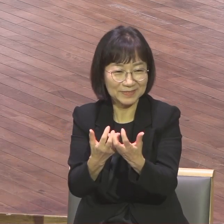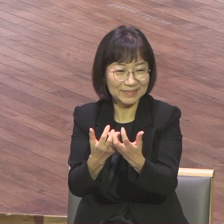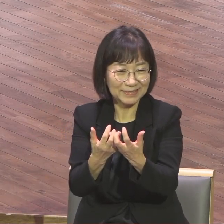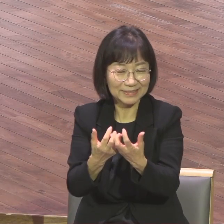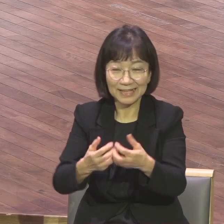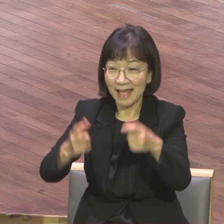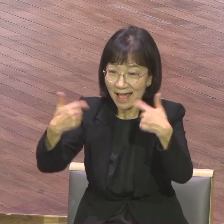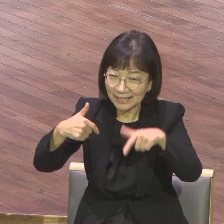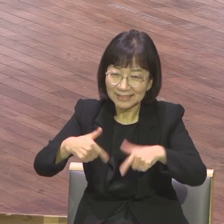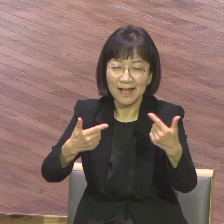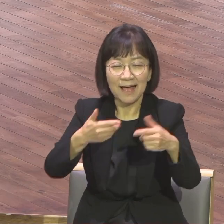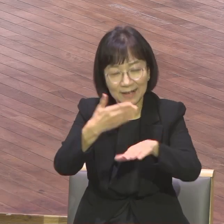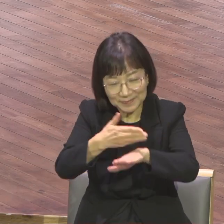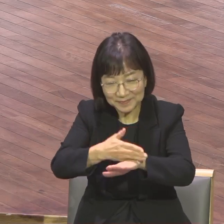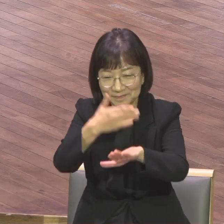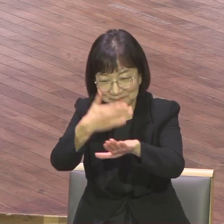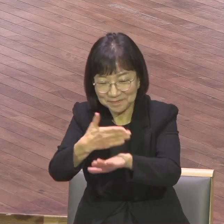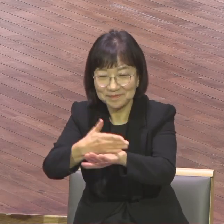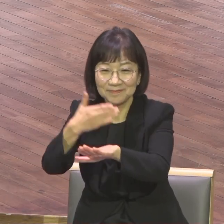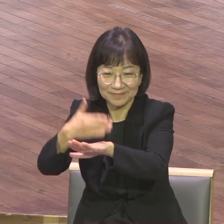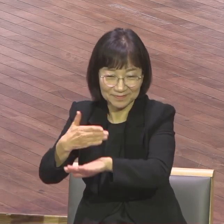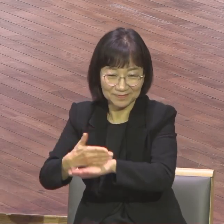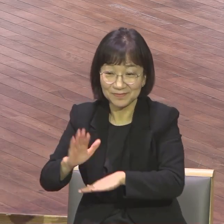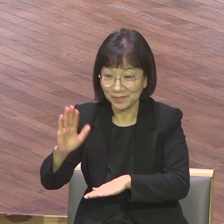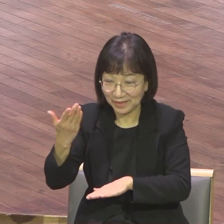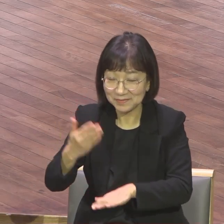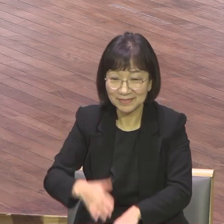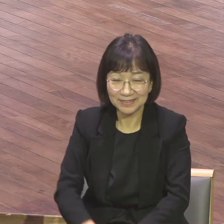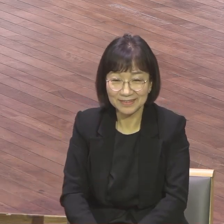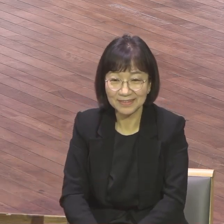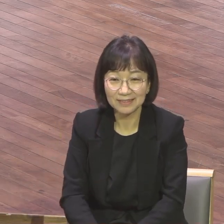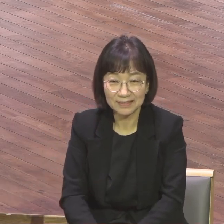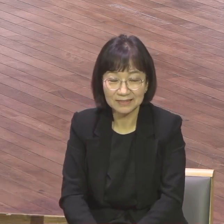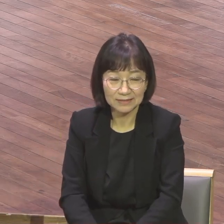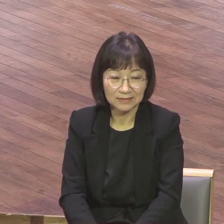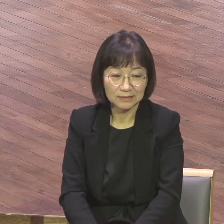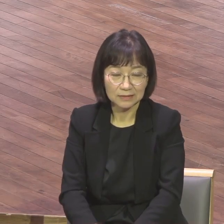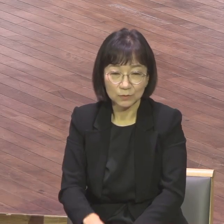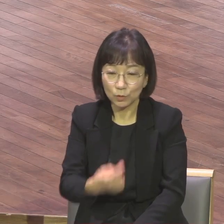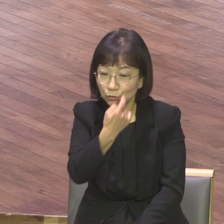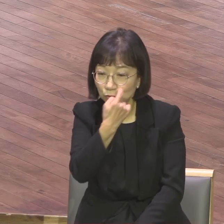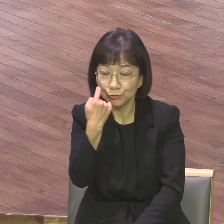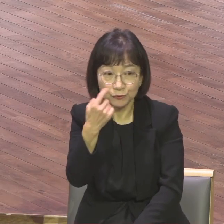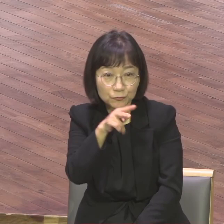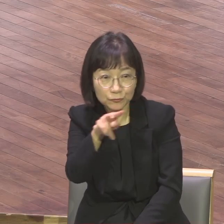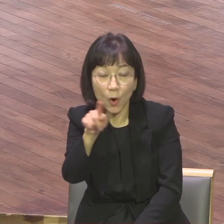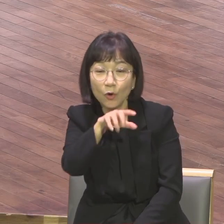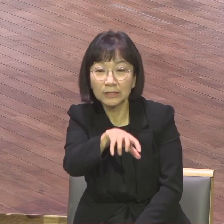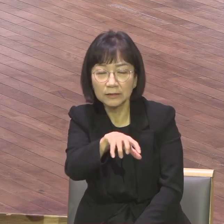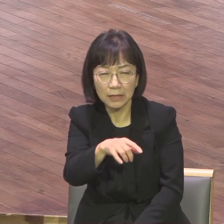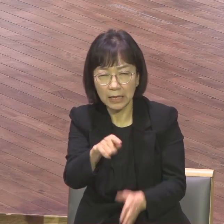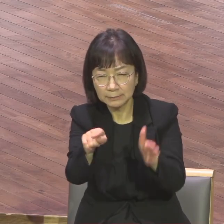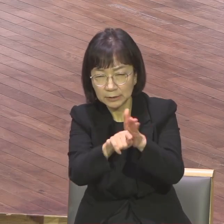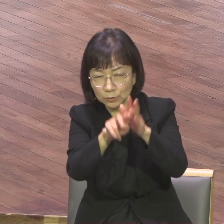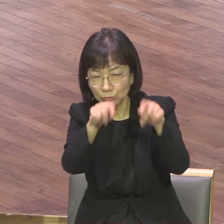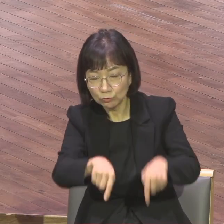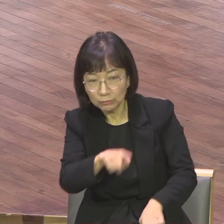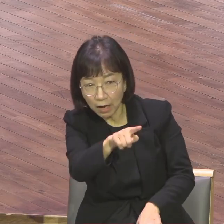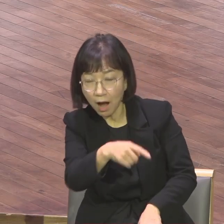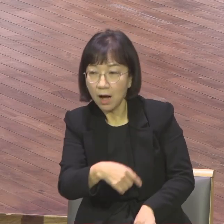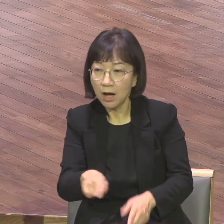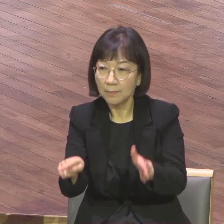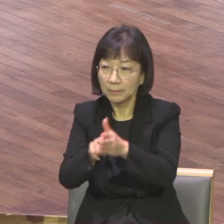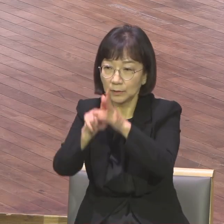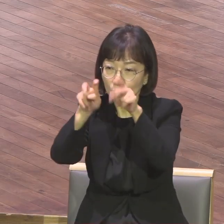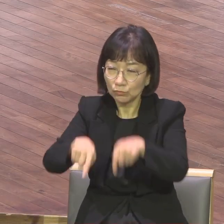늘 감사가 흘러넘쳐. 그 눈은 뭐요? 늘 현장을 바라봐. 불신자를 바라봐. 믿지